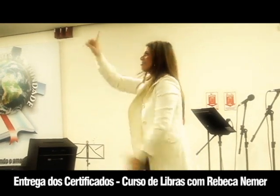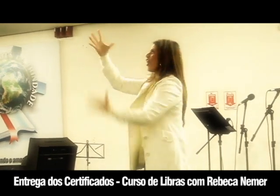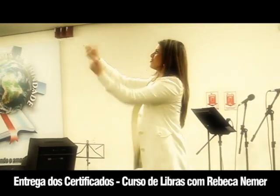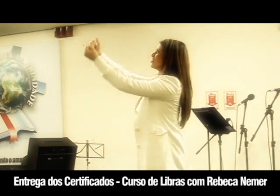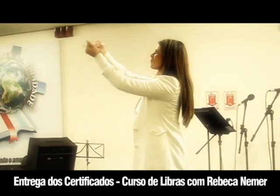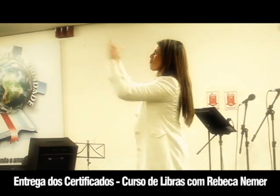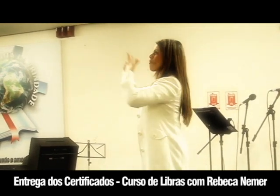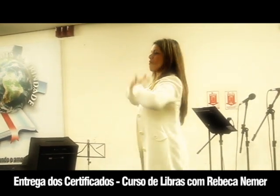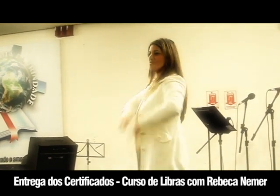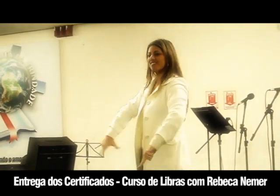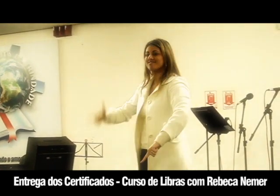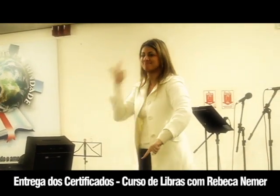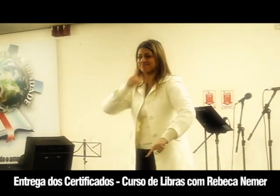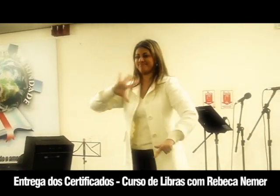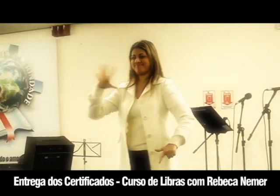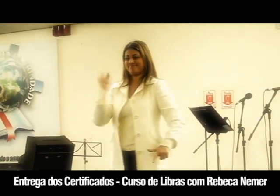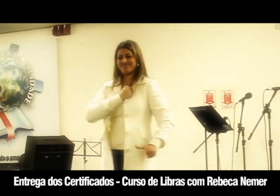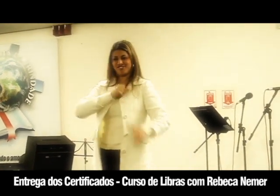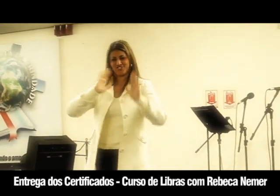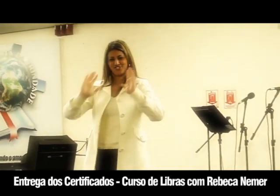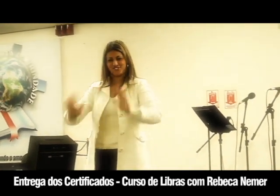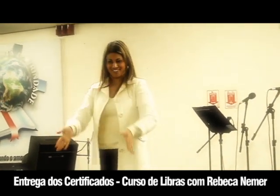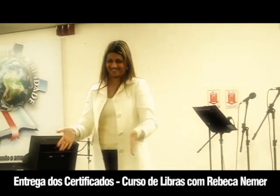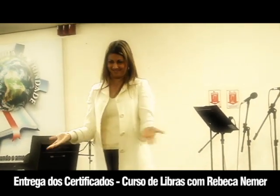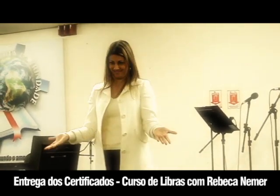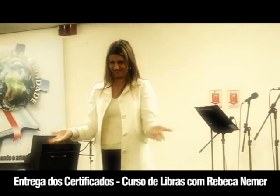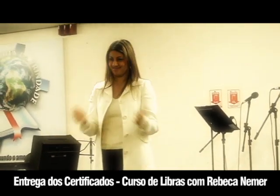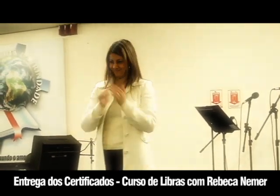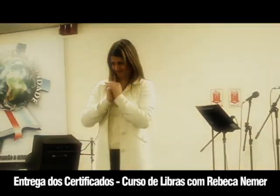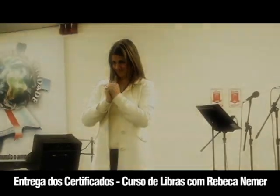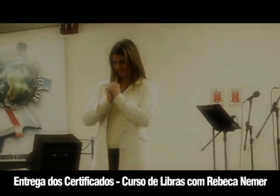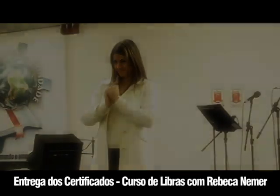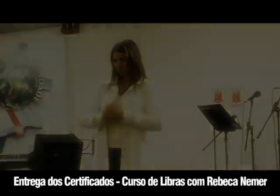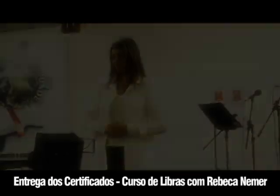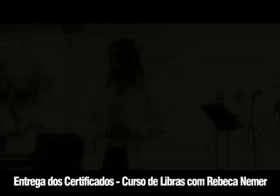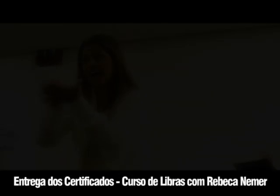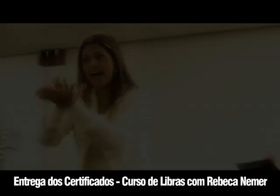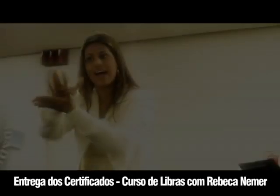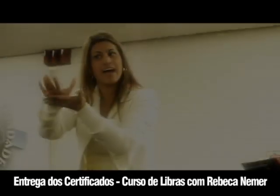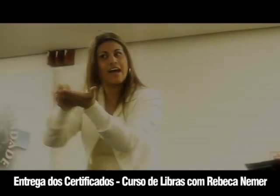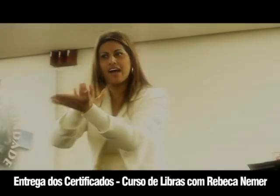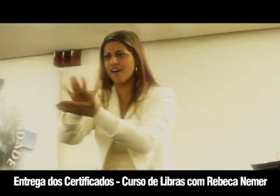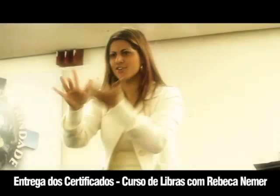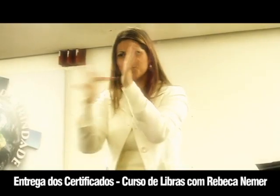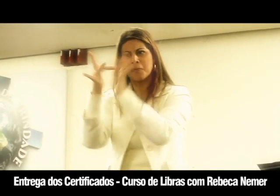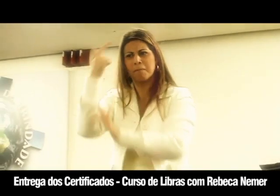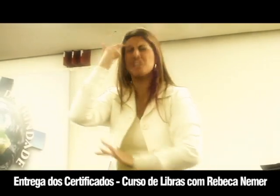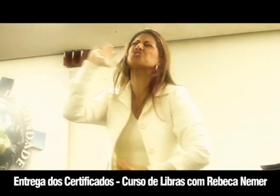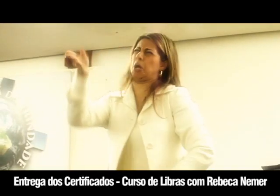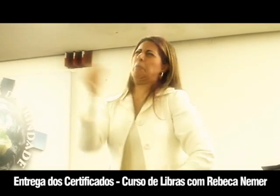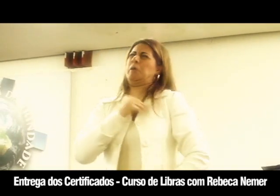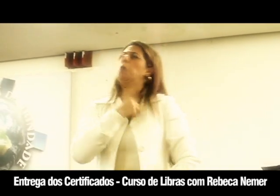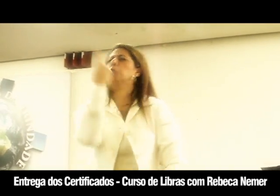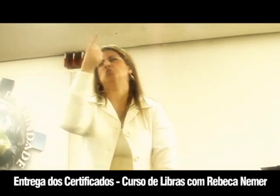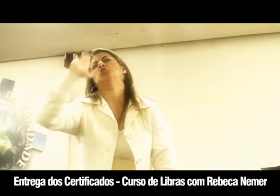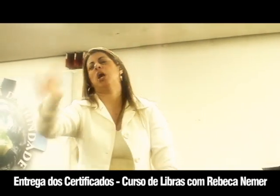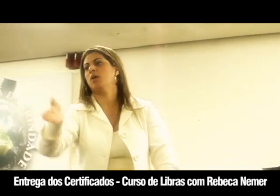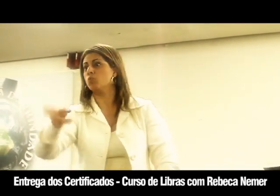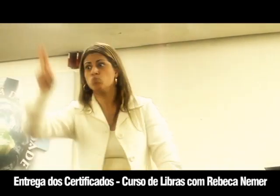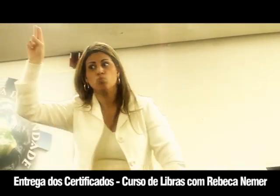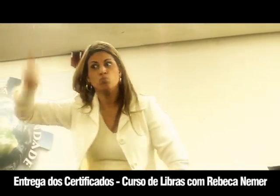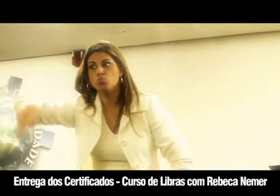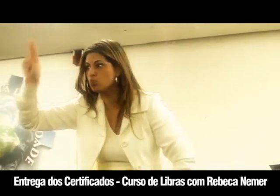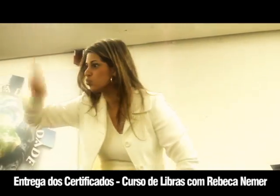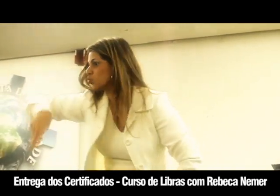eu fiz uma obra completa. E bênção. Considere o caráter, seu pecado. E o verbo